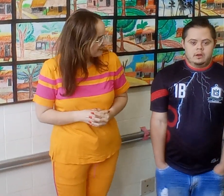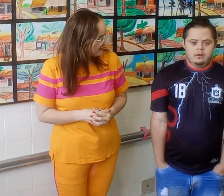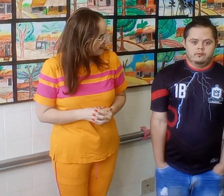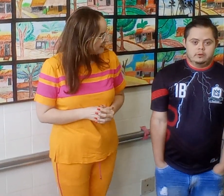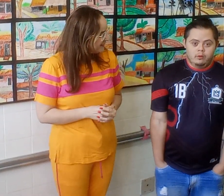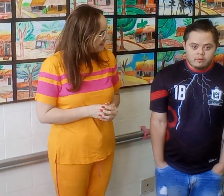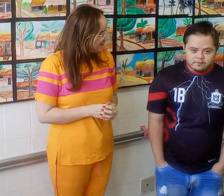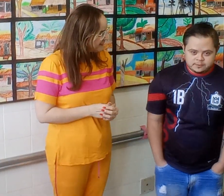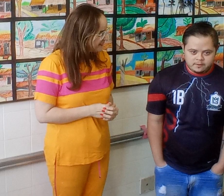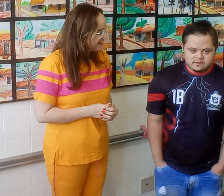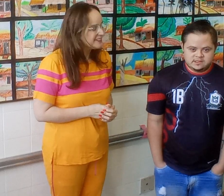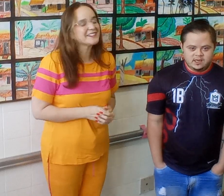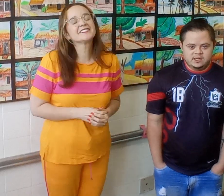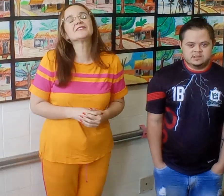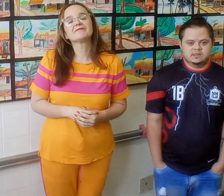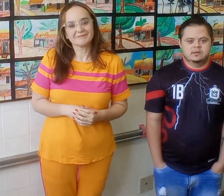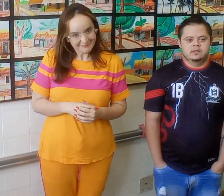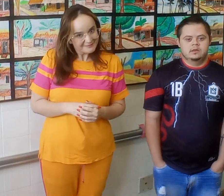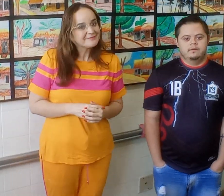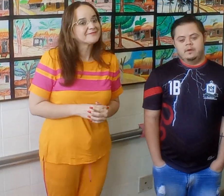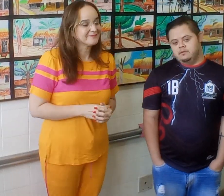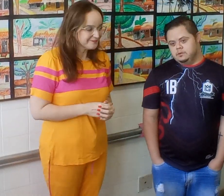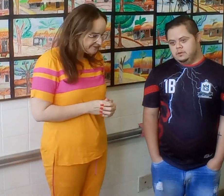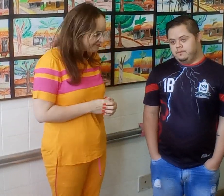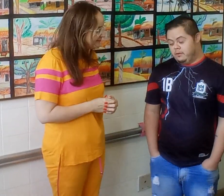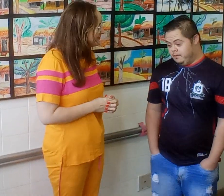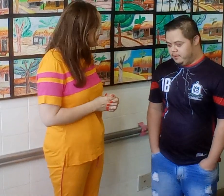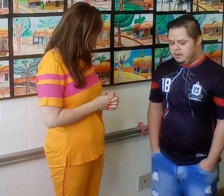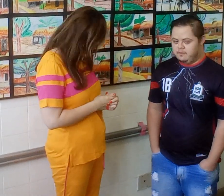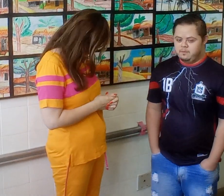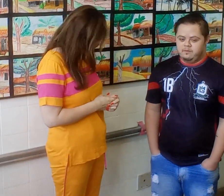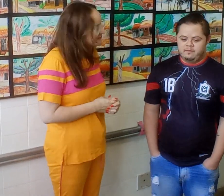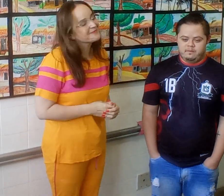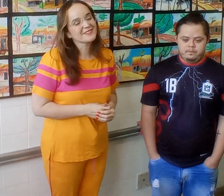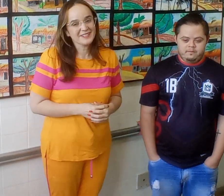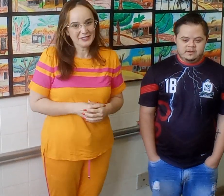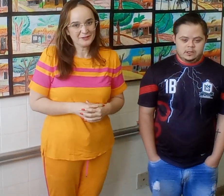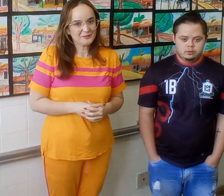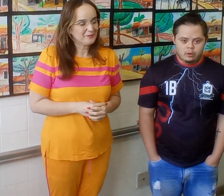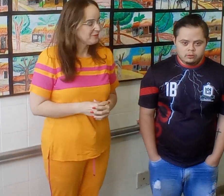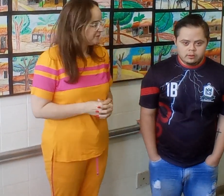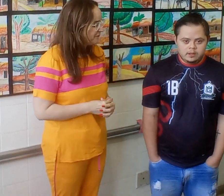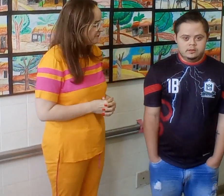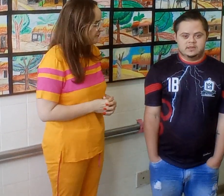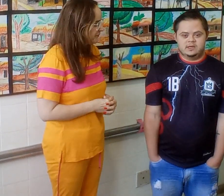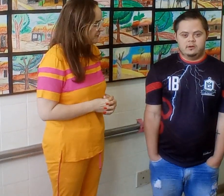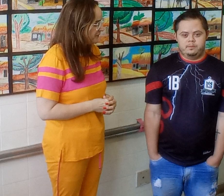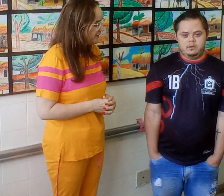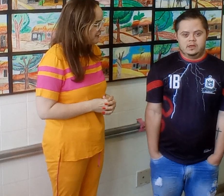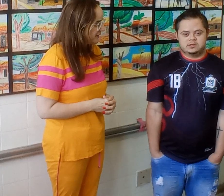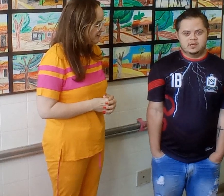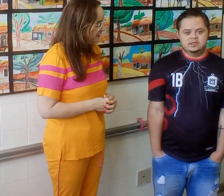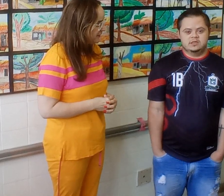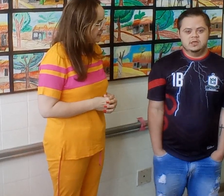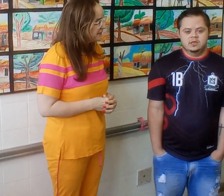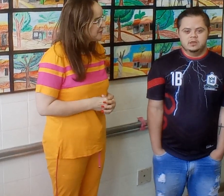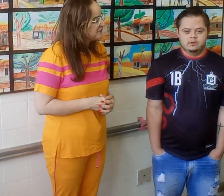chamar, dar um convite para vocês. Bem-vindo para cá. Fazer o nono e terceiro com a gente.